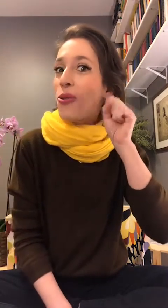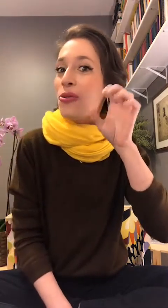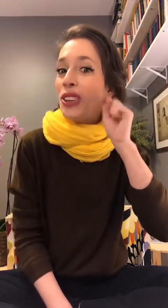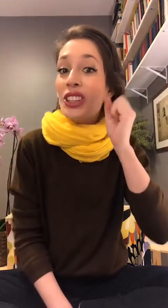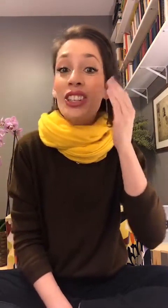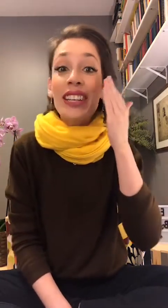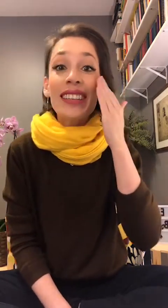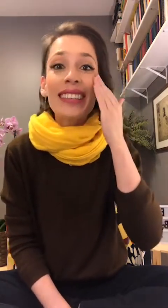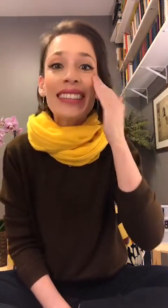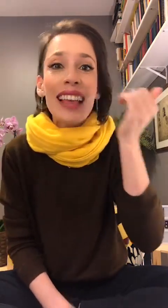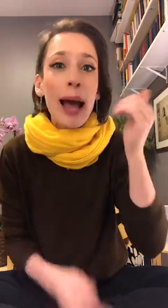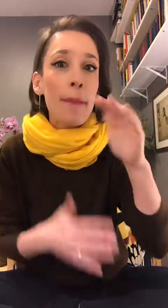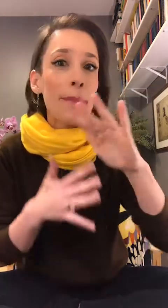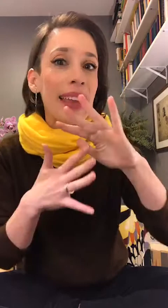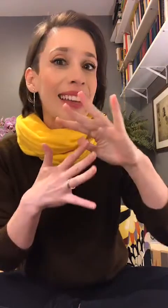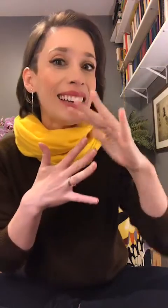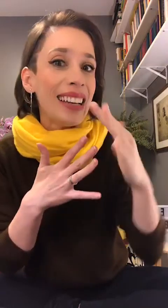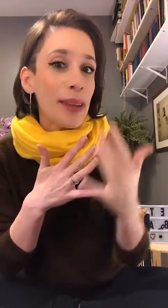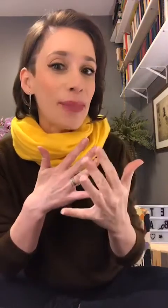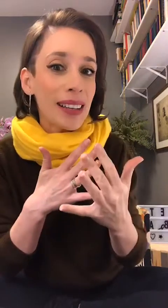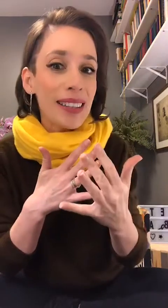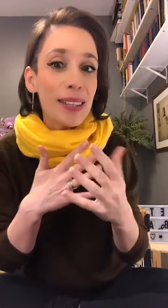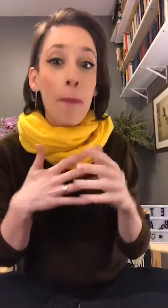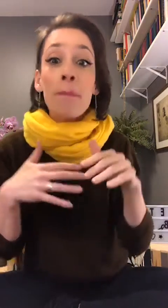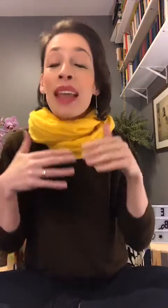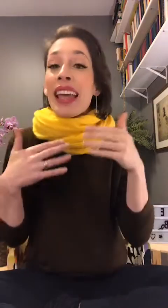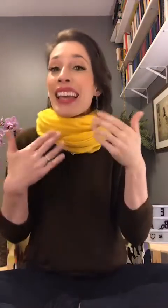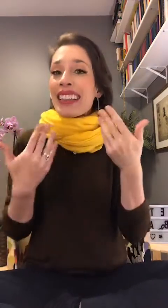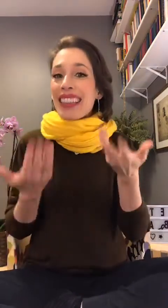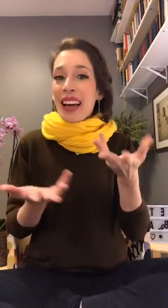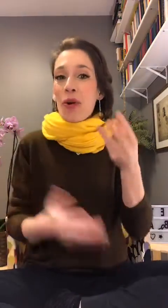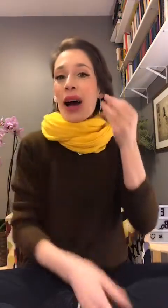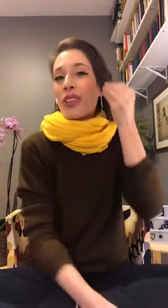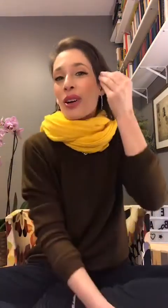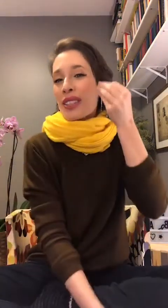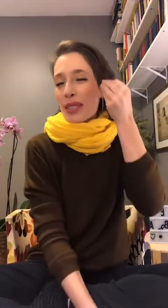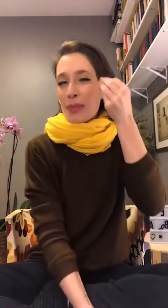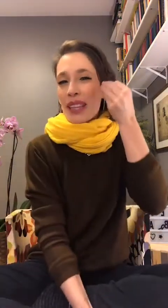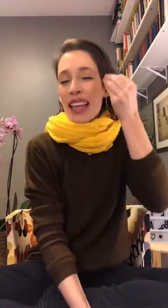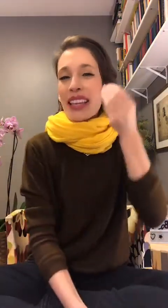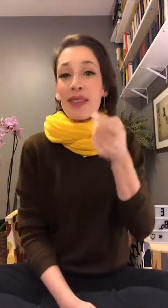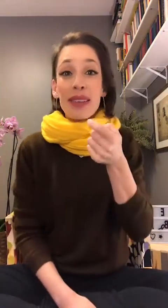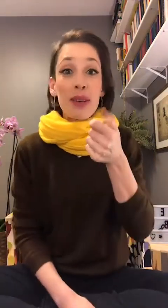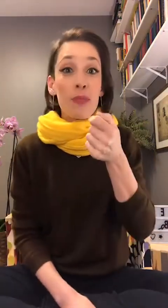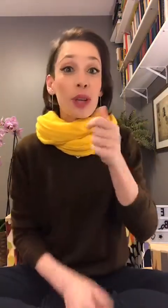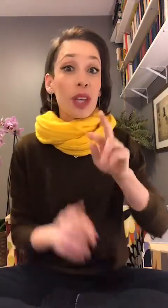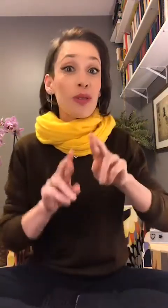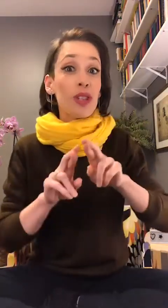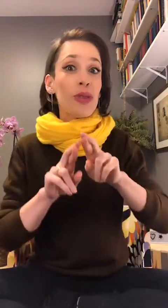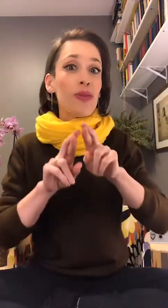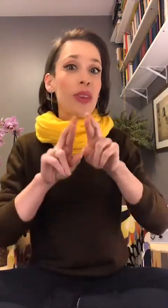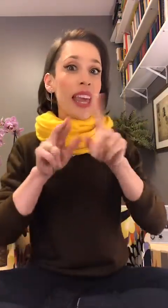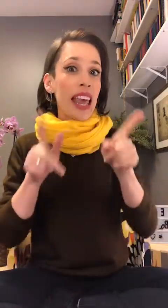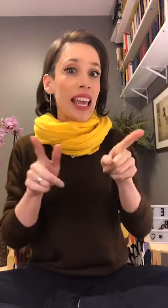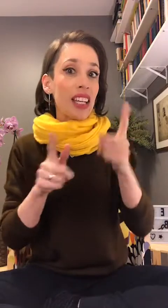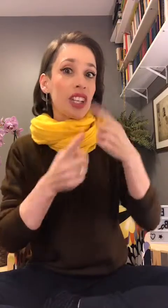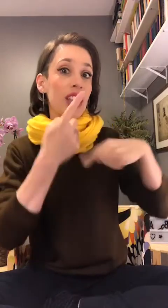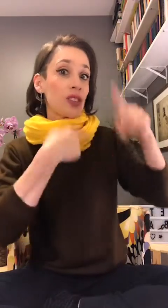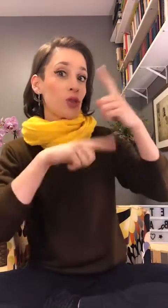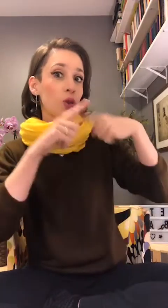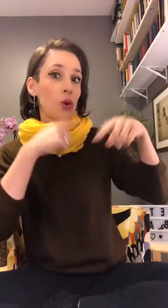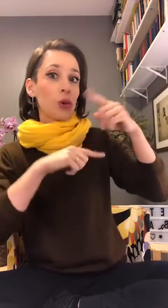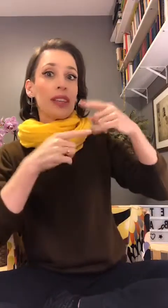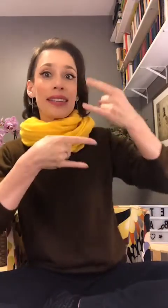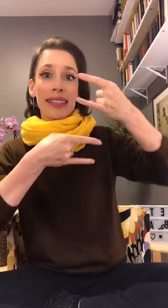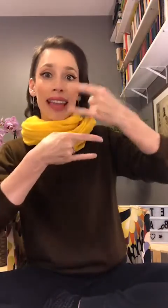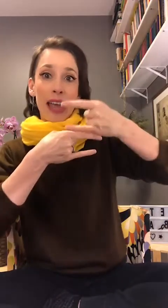ela é ouvinte e sabe Libras. Então, a nossa experiência vai ser um pouquinho diferente